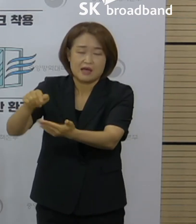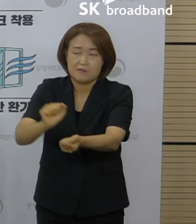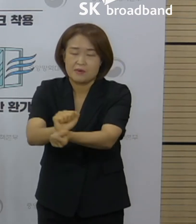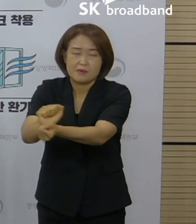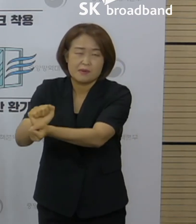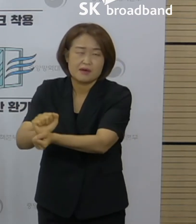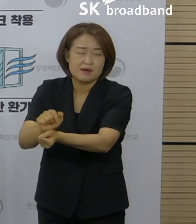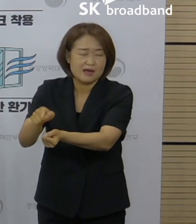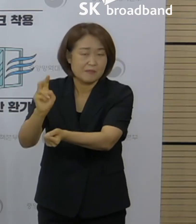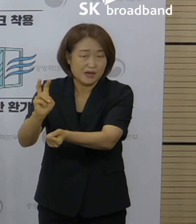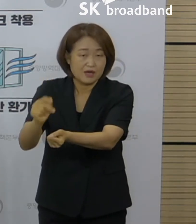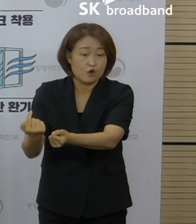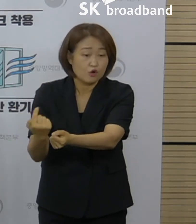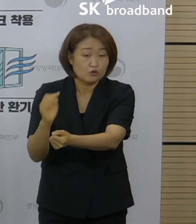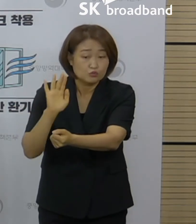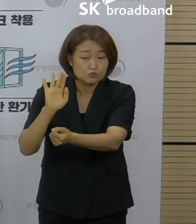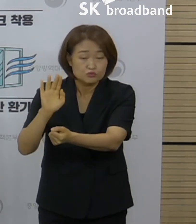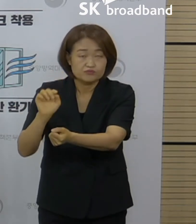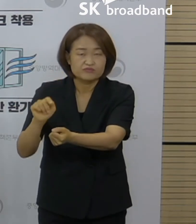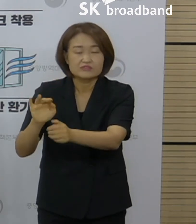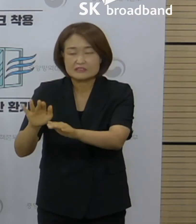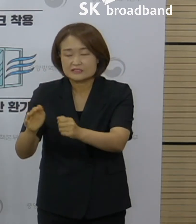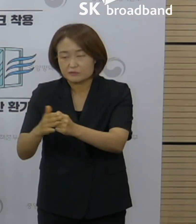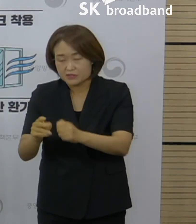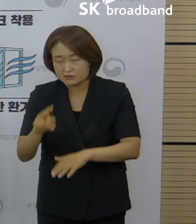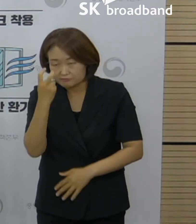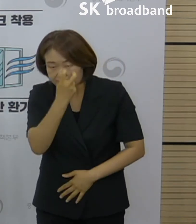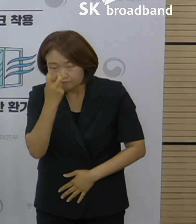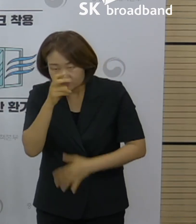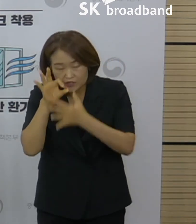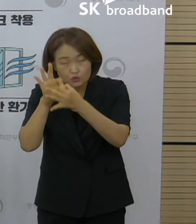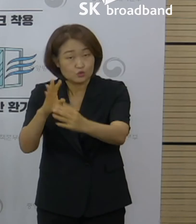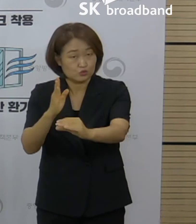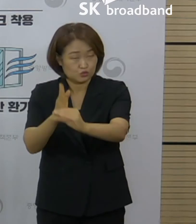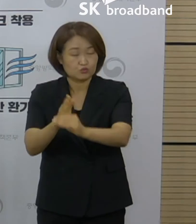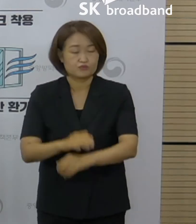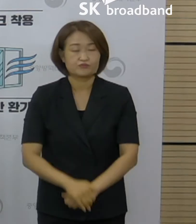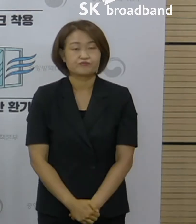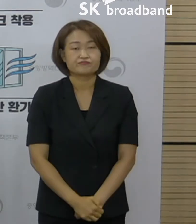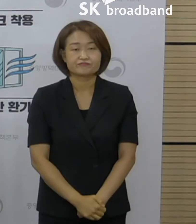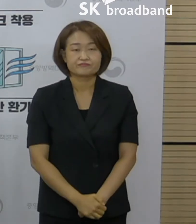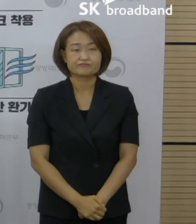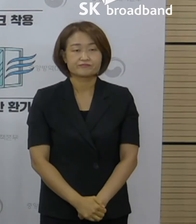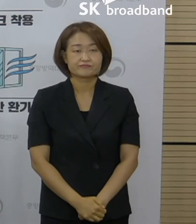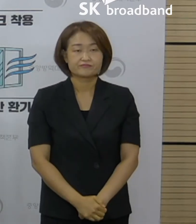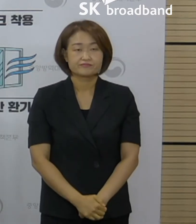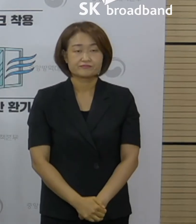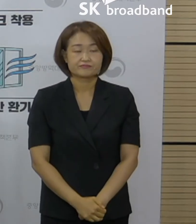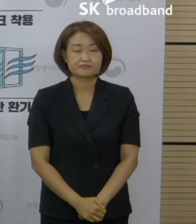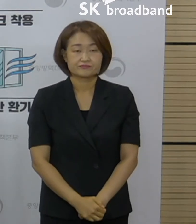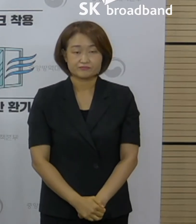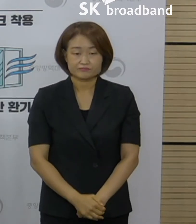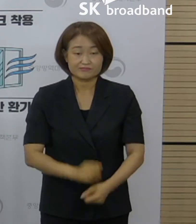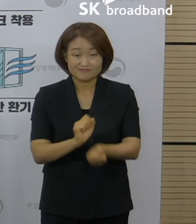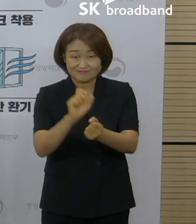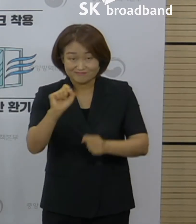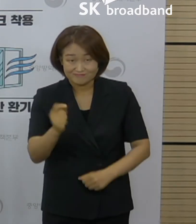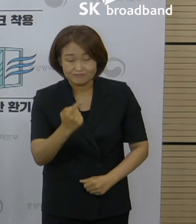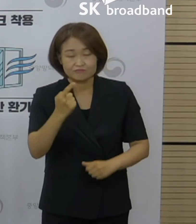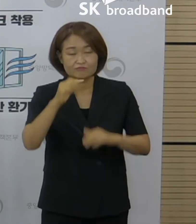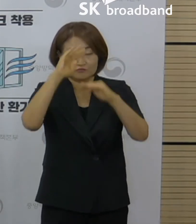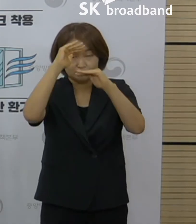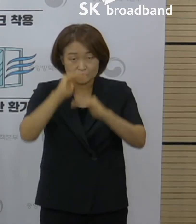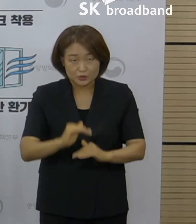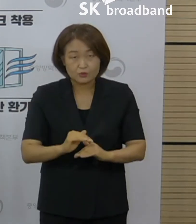전국적으로 있을 걸로 보고 현재 추적 관리 중에 있다 이렇게 말씀드리겠습니다. 이상입니다. 네. 역학과 관련된 내용 또 현장